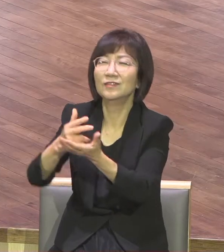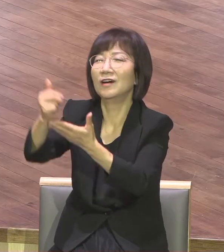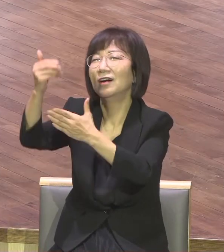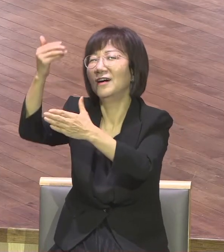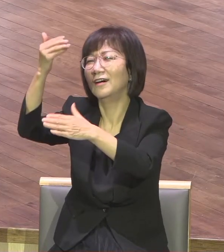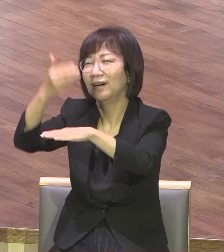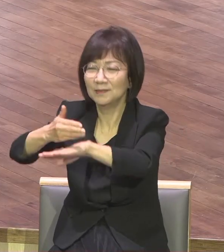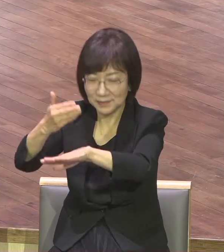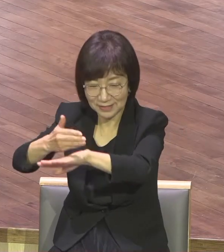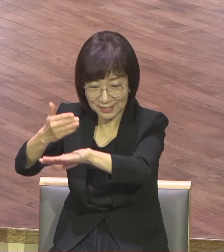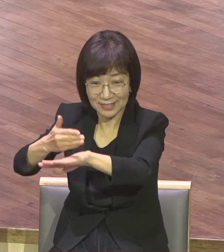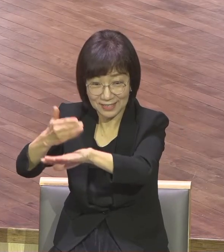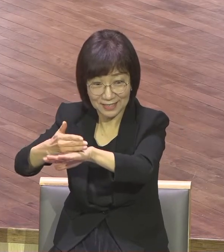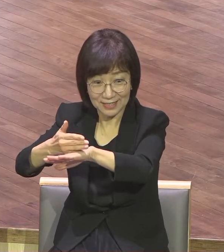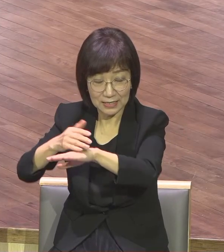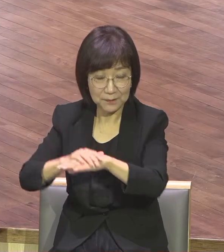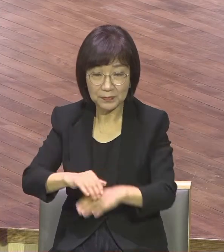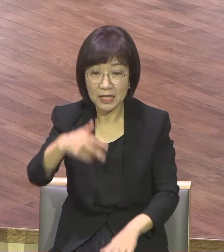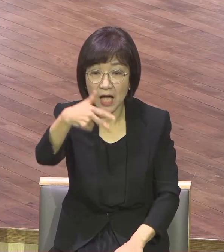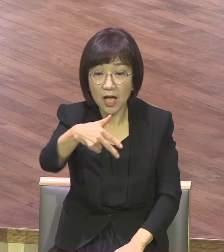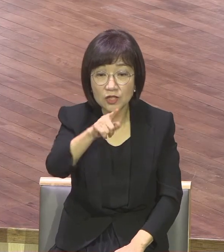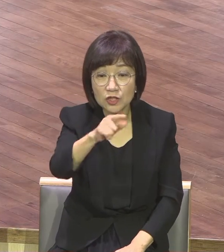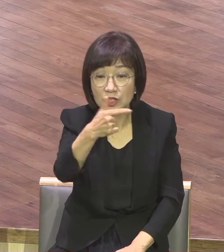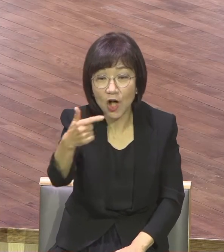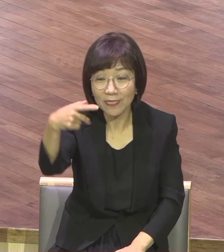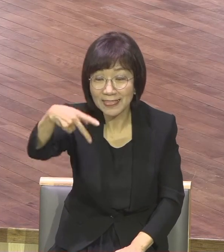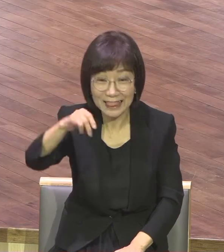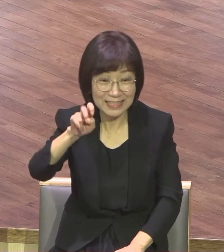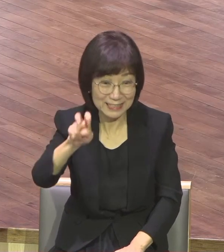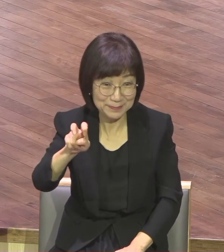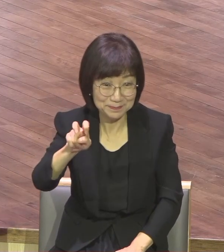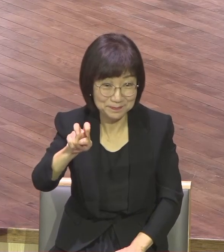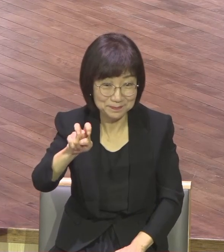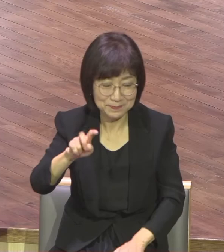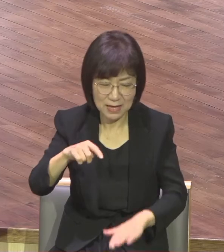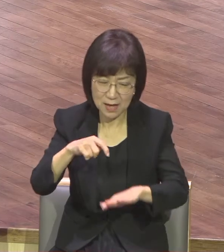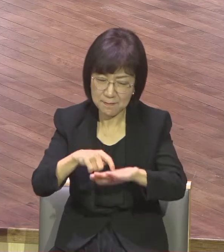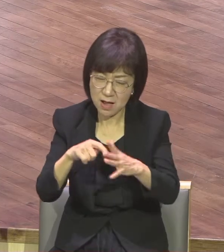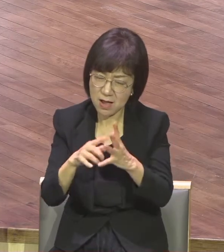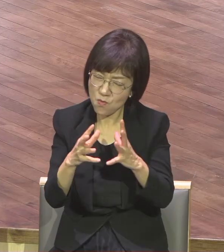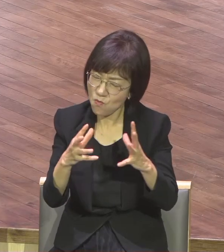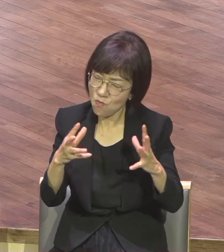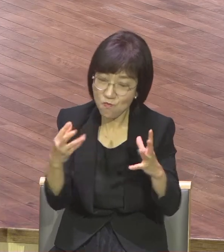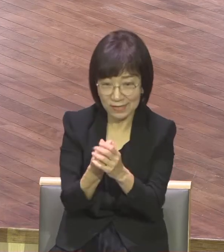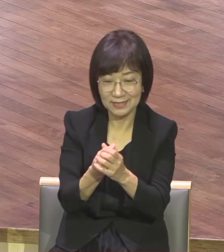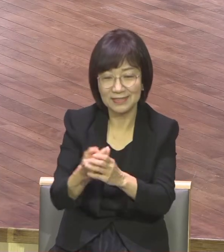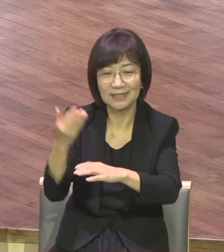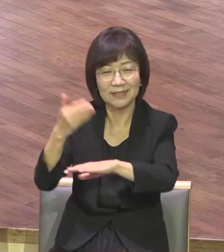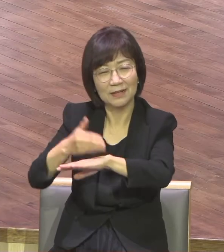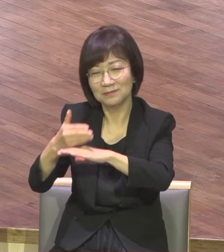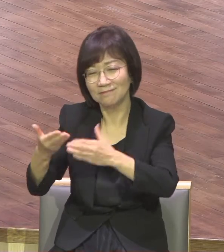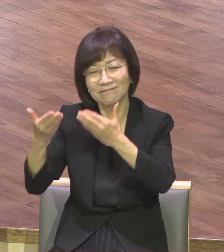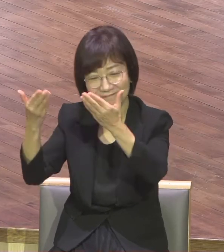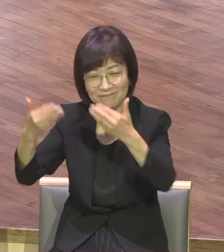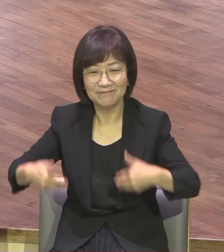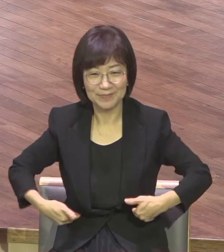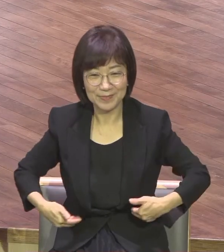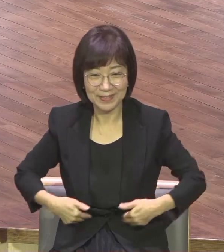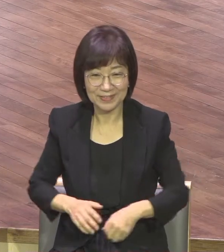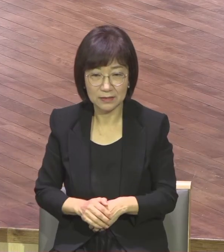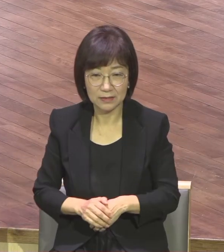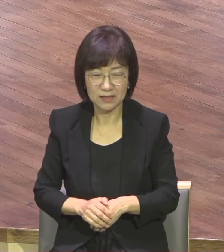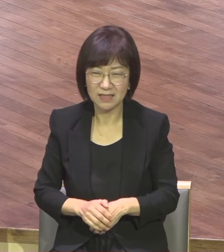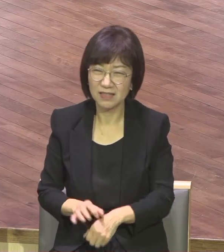감사하며. 사실 전심으로 감사하지 않으면요 우리 체질 금방금방 바뀝니다. 전심이 안